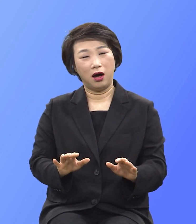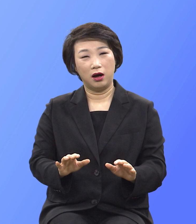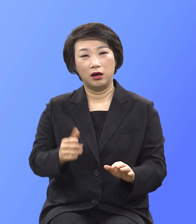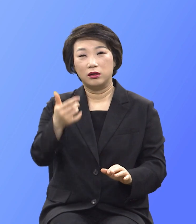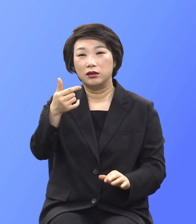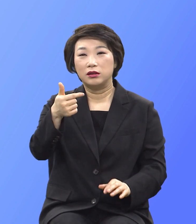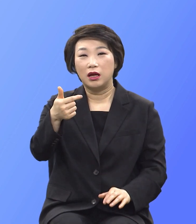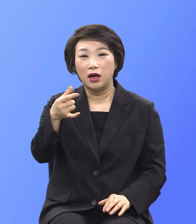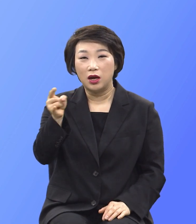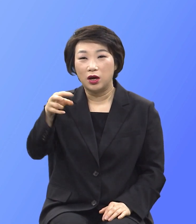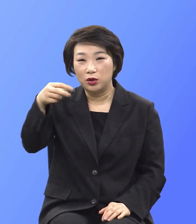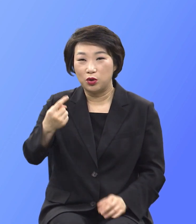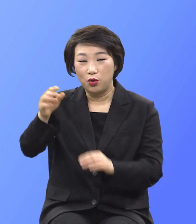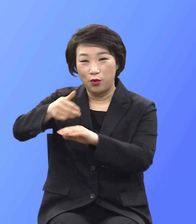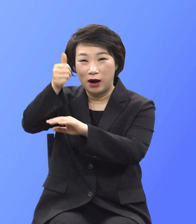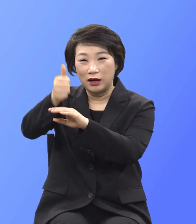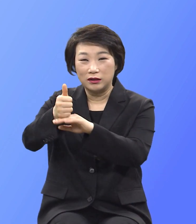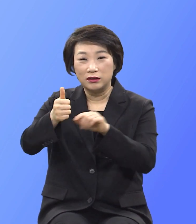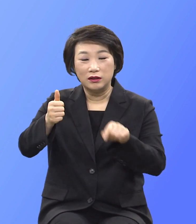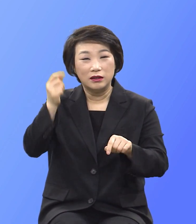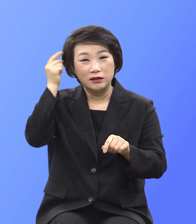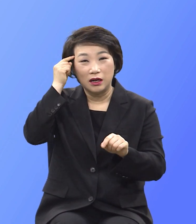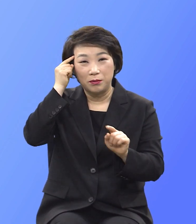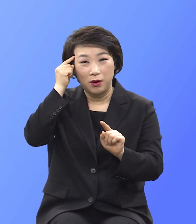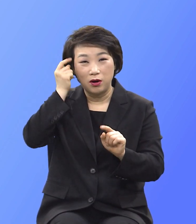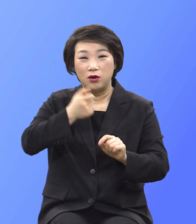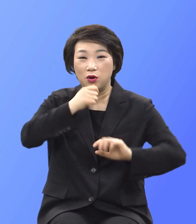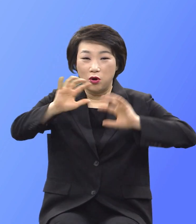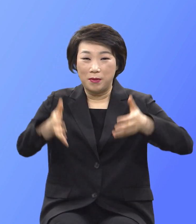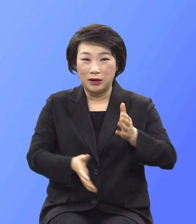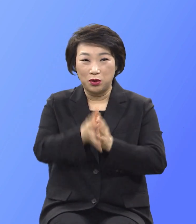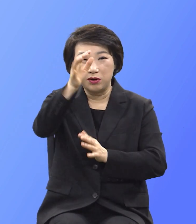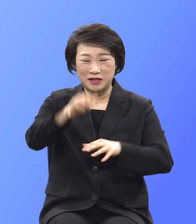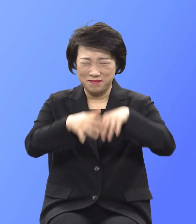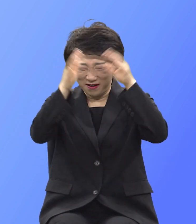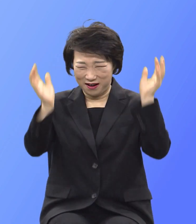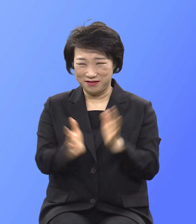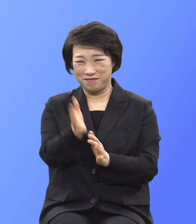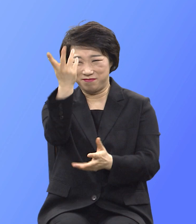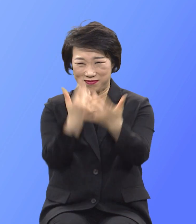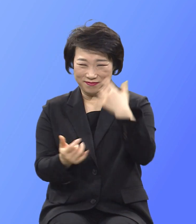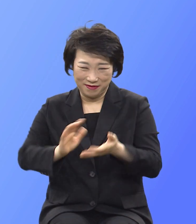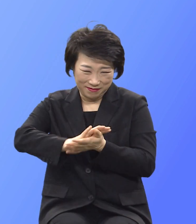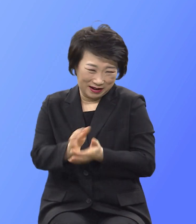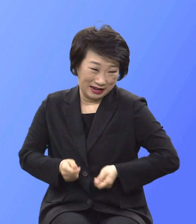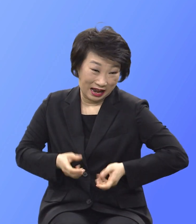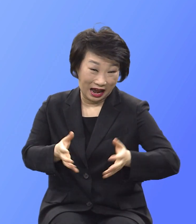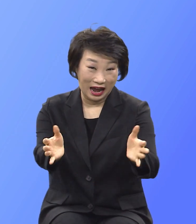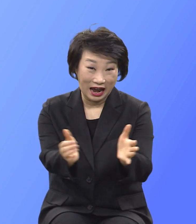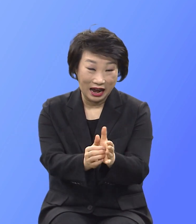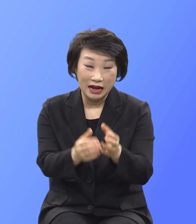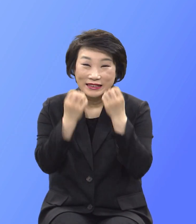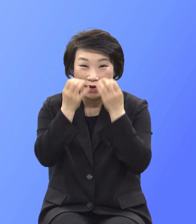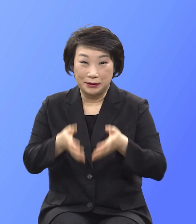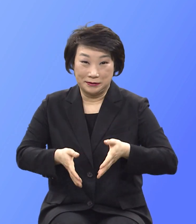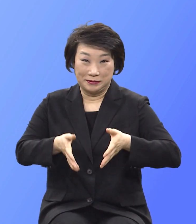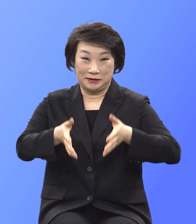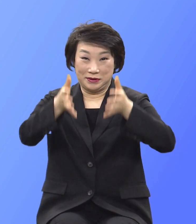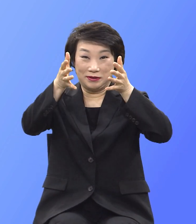네로는 노마를 싹 다 불살라버리고 새로운